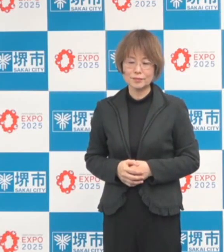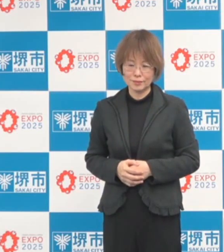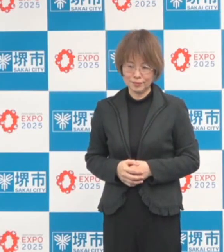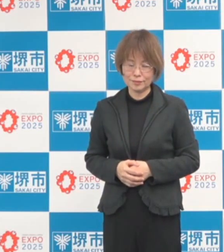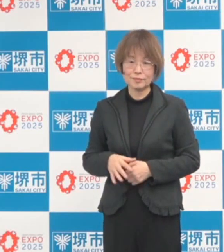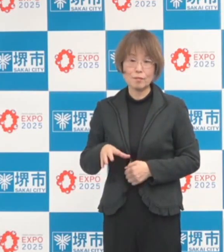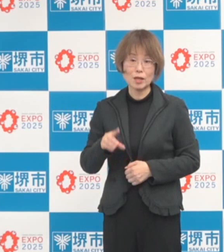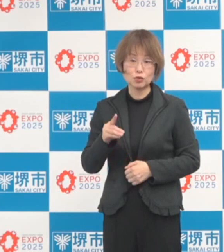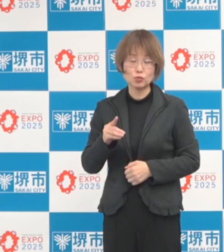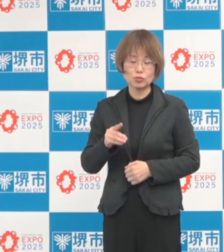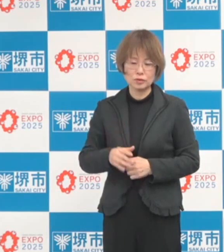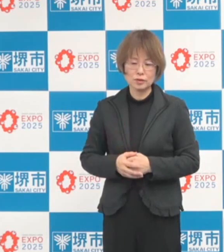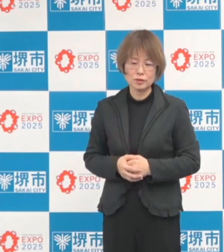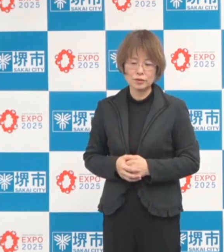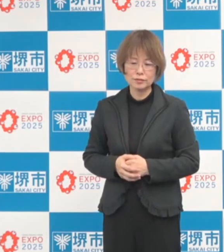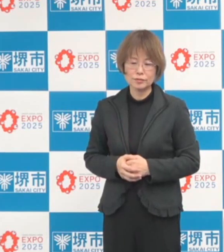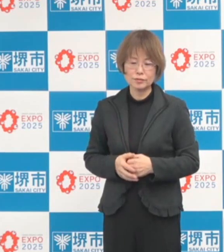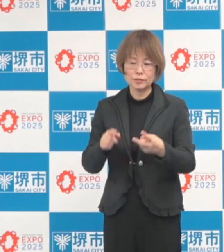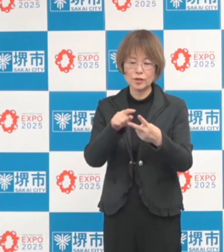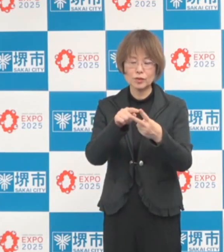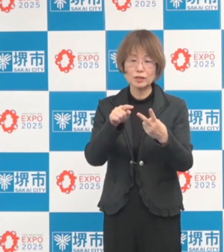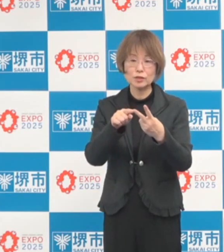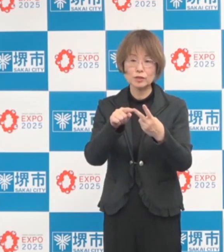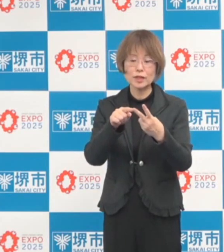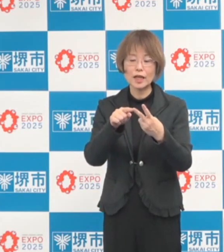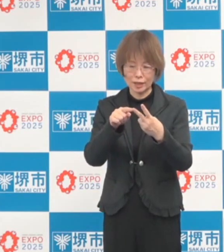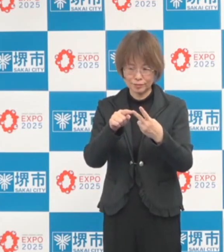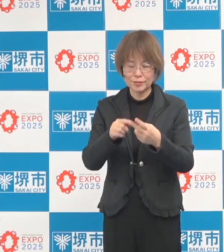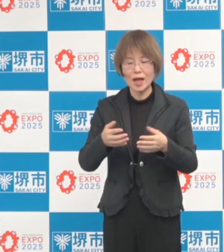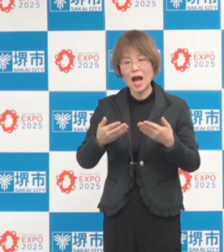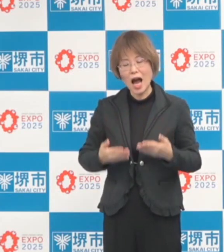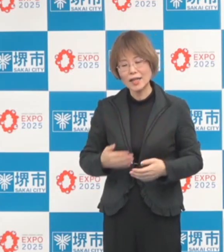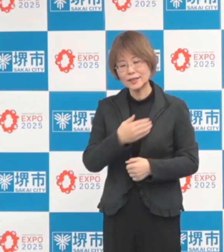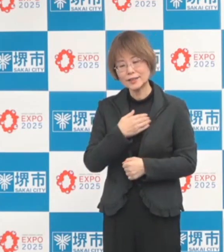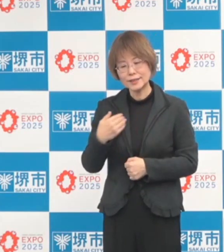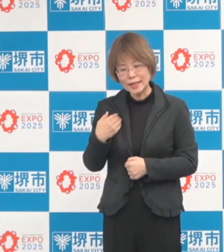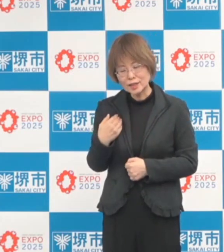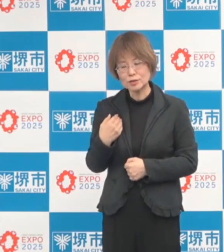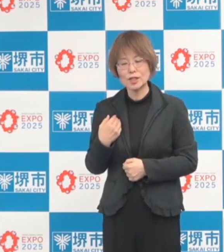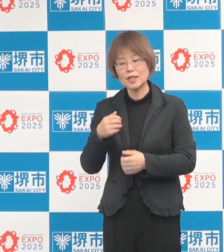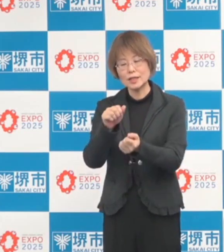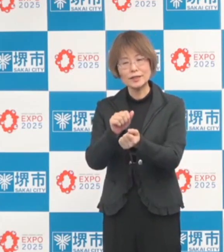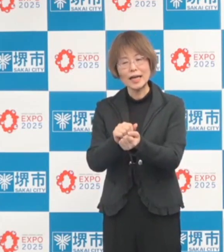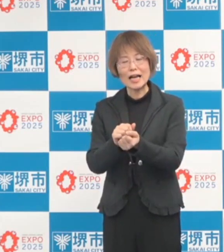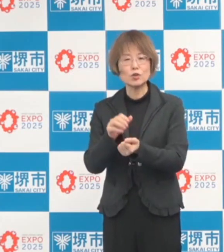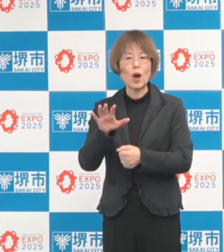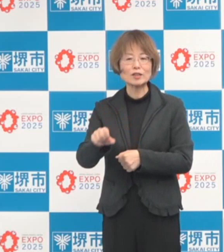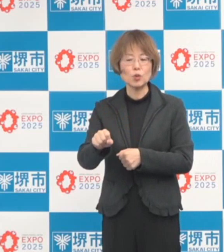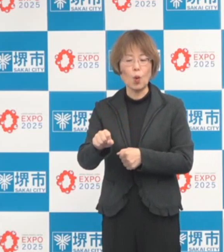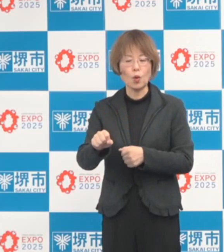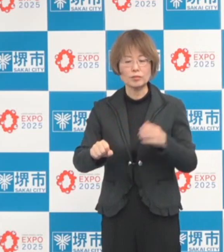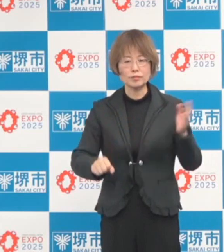それではまずはこの2つの軸のうち安心できる社会の確保についてお伝えをいたします。